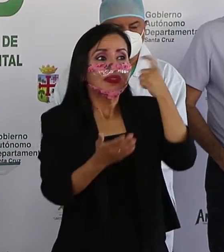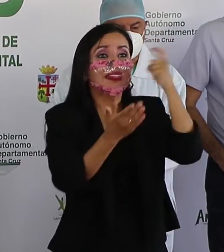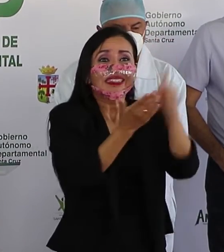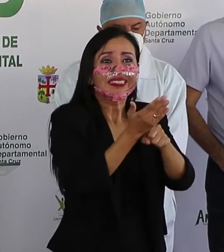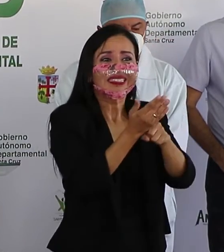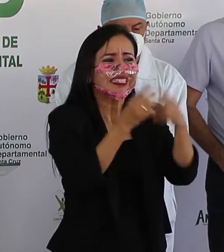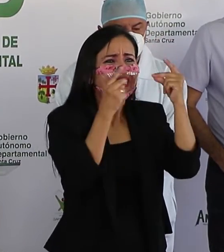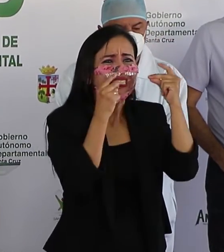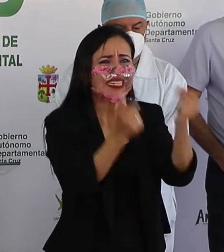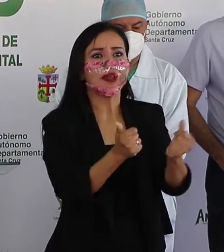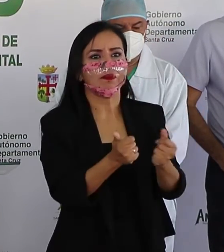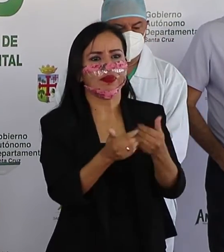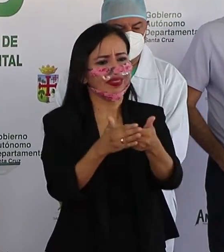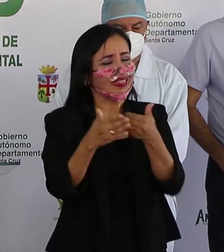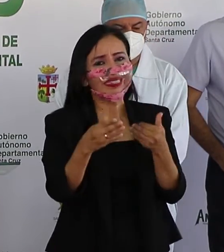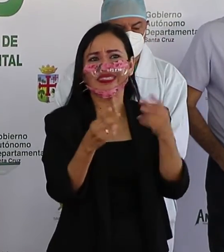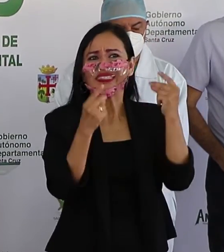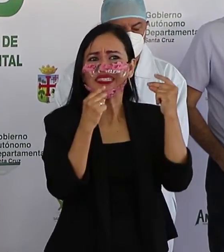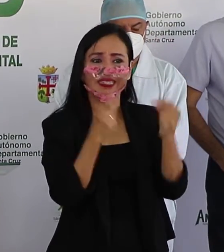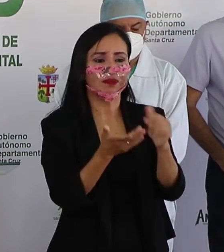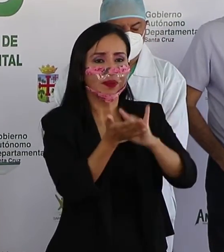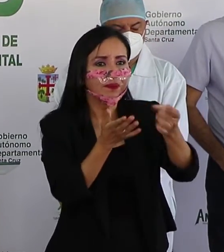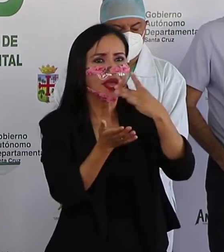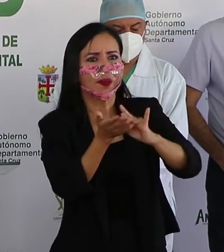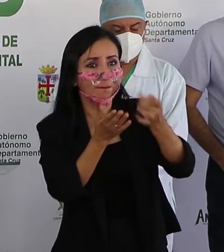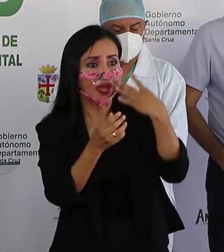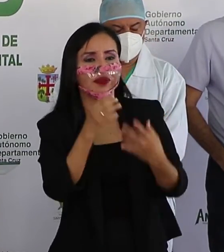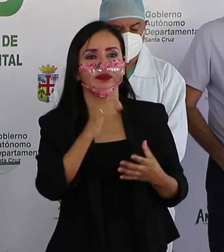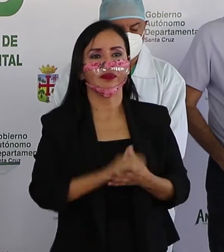detectar y medicarse a tiempo.